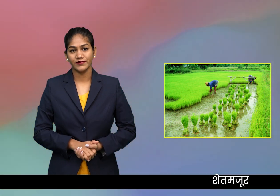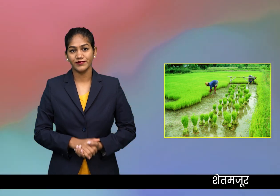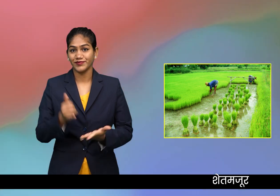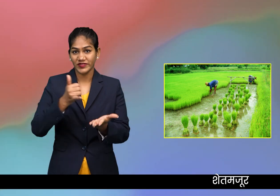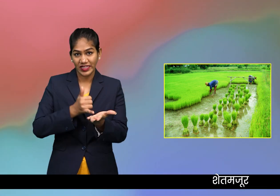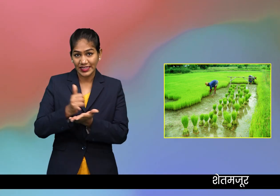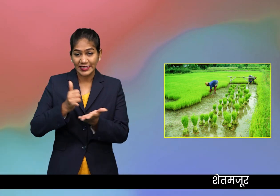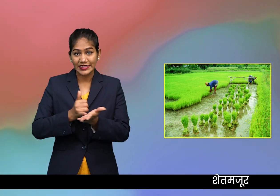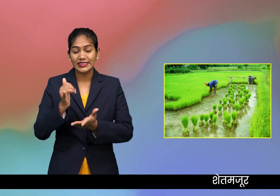शेतमजूर,